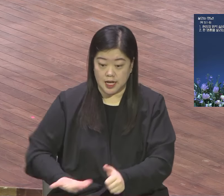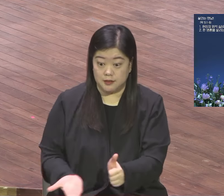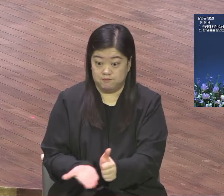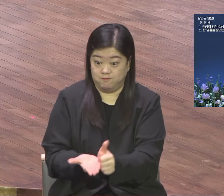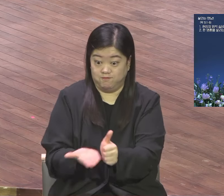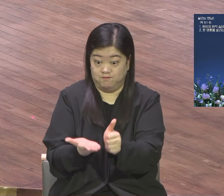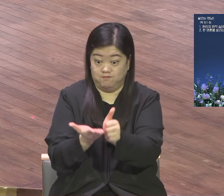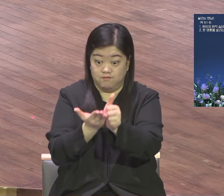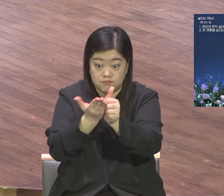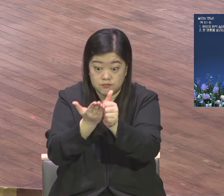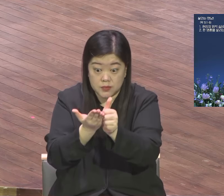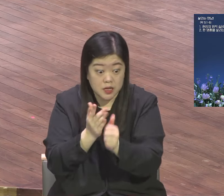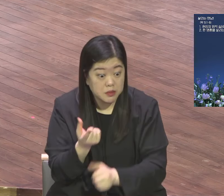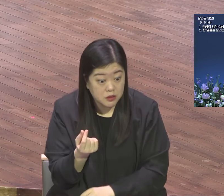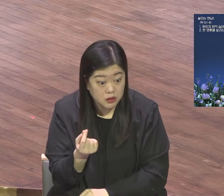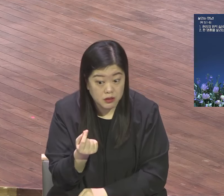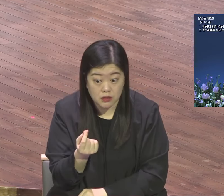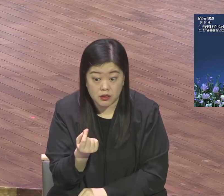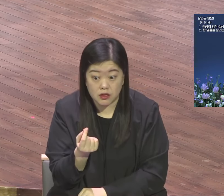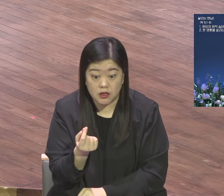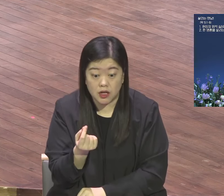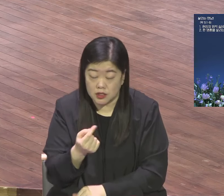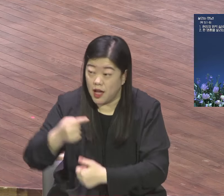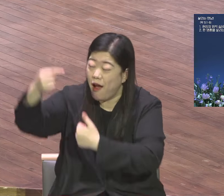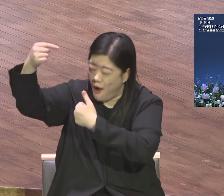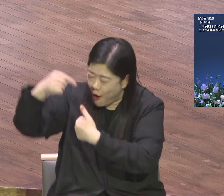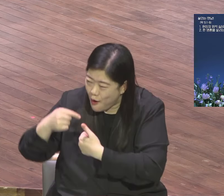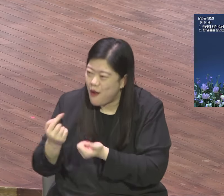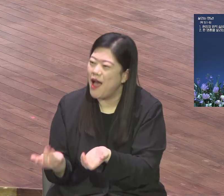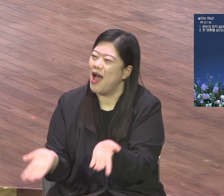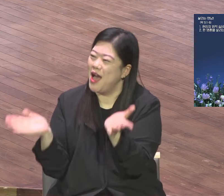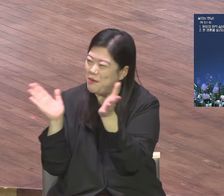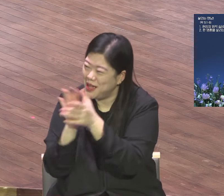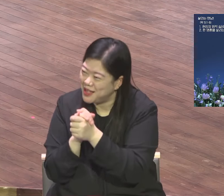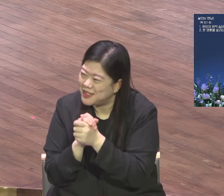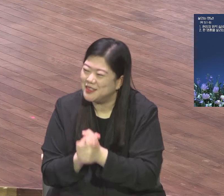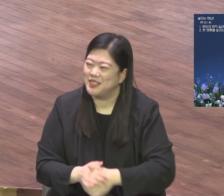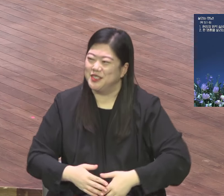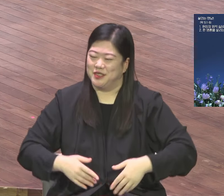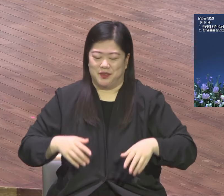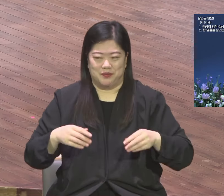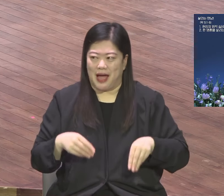따라 감정 따라가 아니란 말이에요. 내 행패도 환경 보는 게 아니란 말이에요.